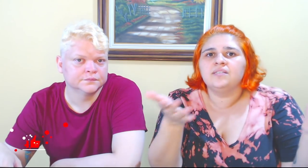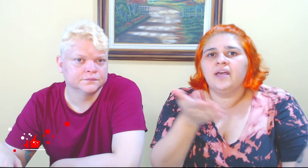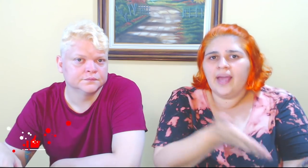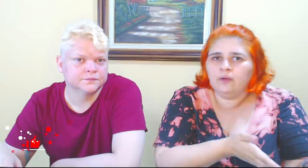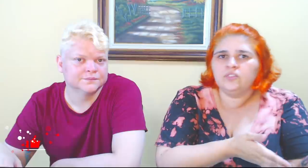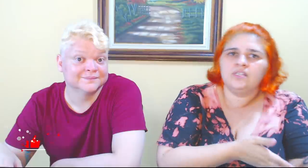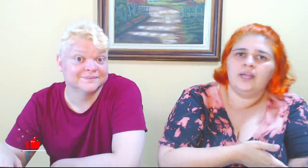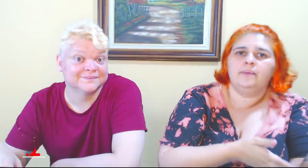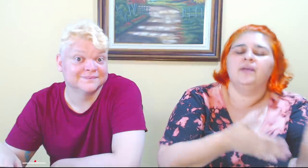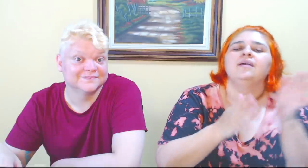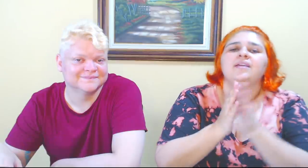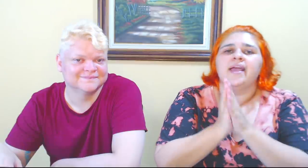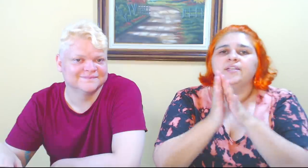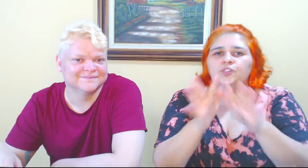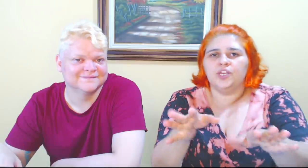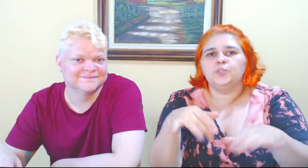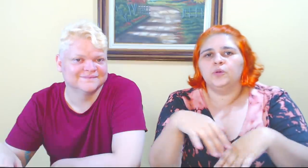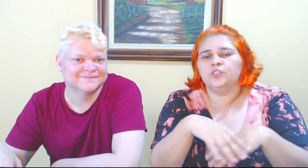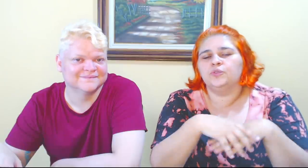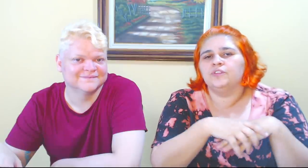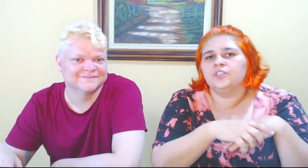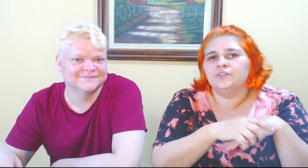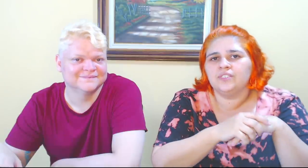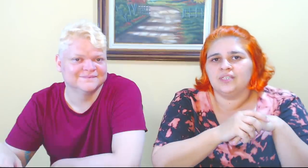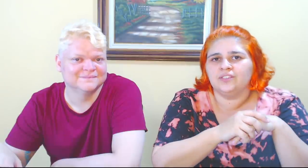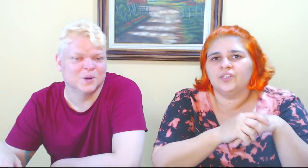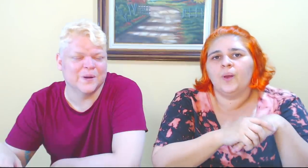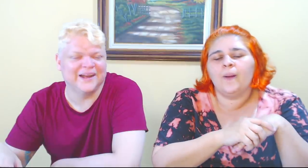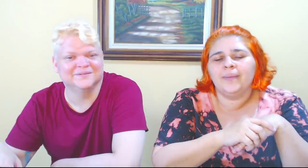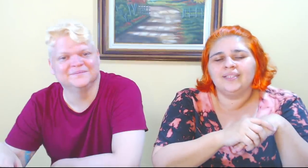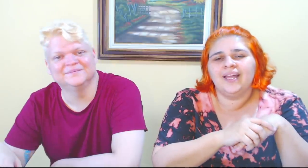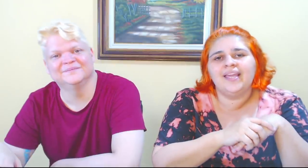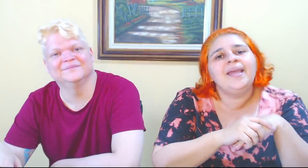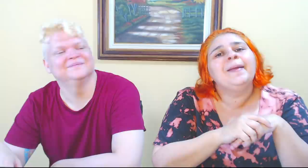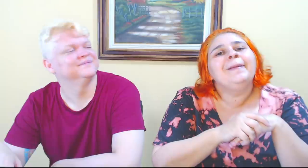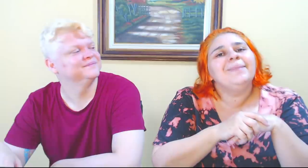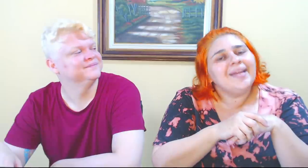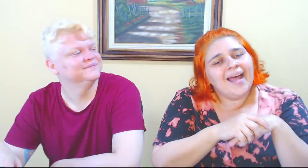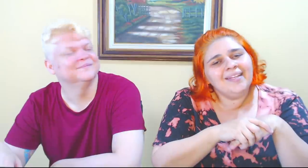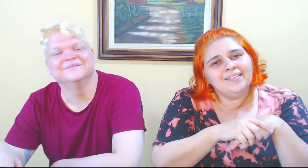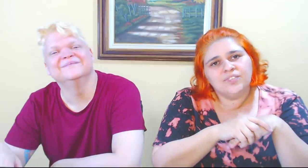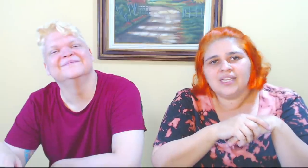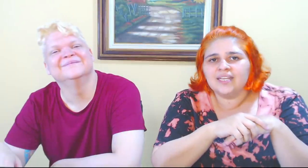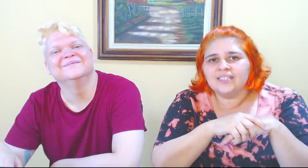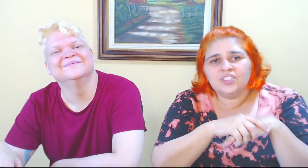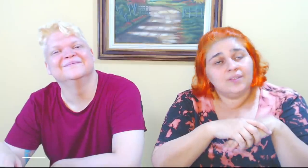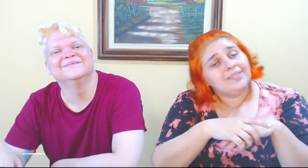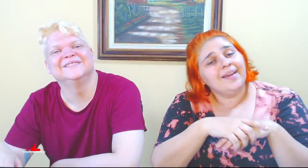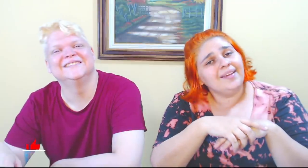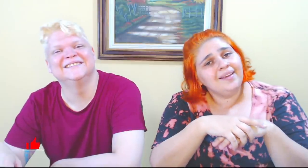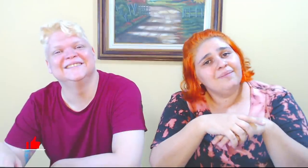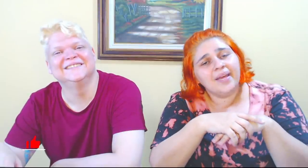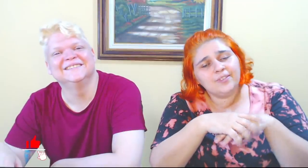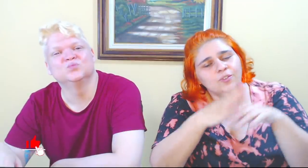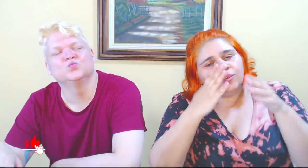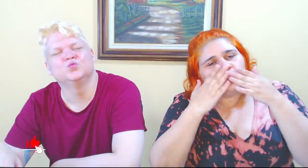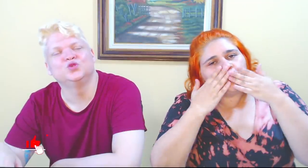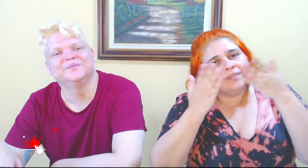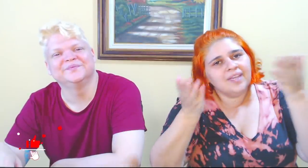real De cinema E aí a gente responde As dúvidas de vocês Boa Comenta aí Obrigada Você que assistiu até aqui Beijos E até